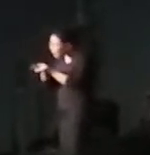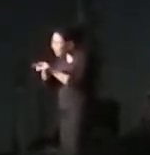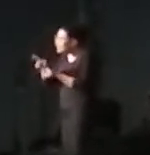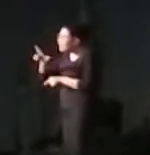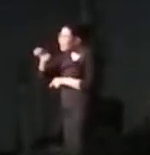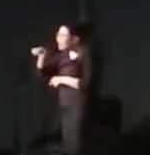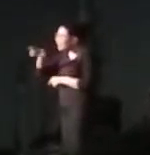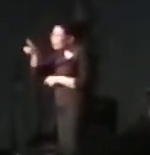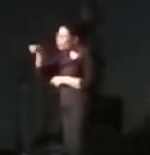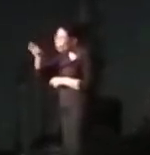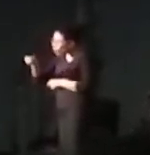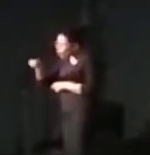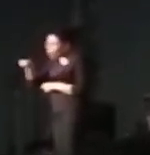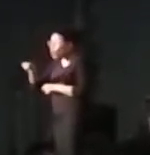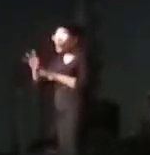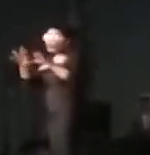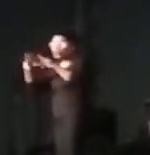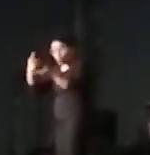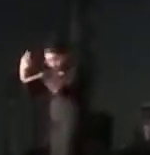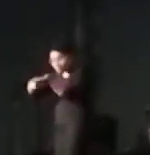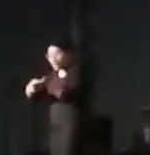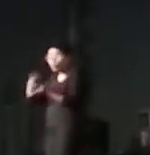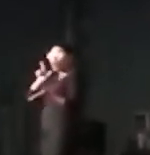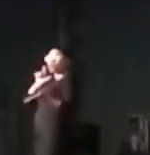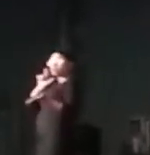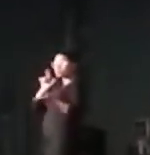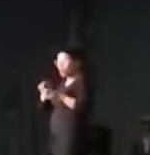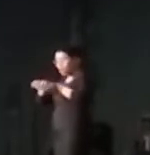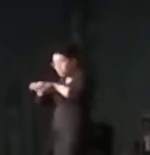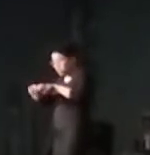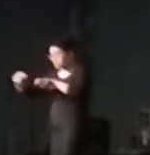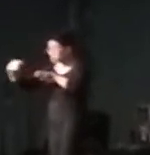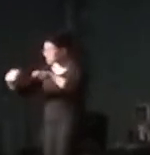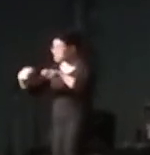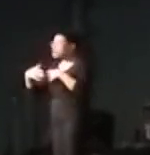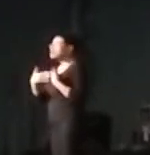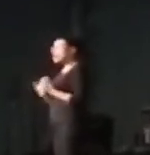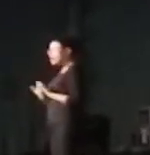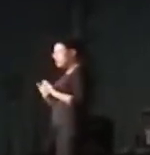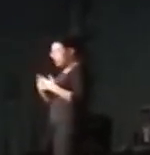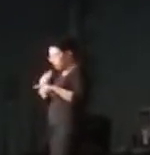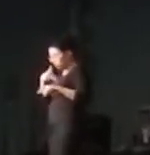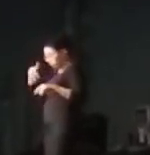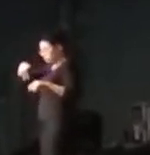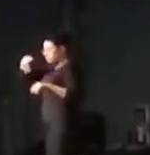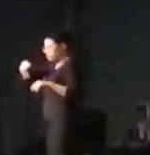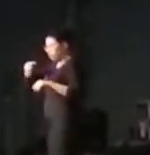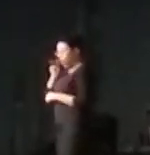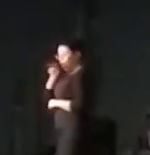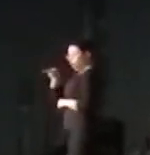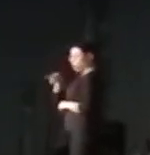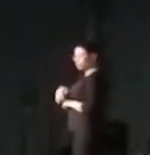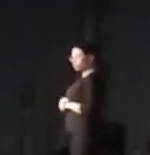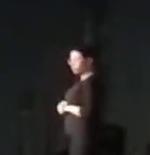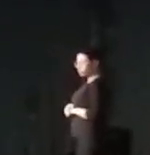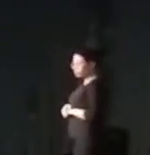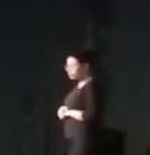Né? Tudo combinado. Aí eu fui lá. Quando eu levantei, o Antônio olhou para ele, tipo,